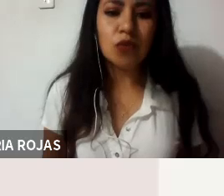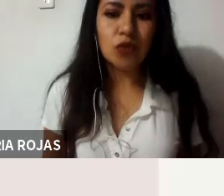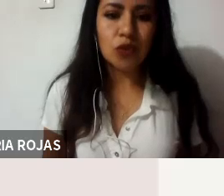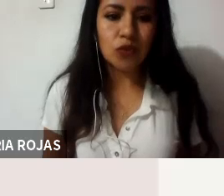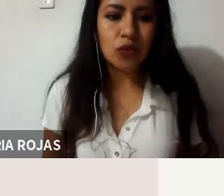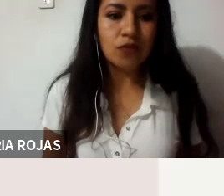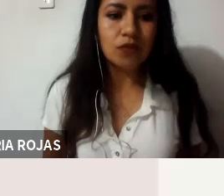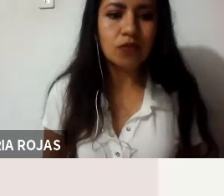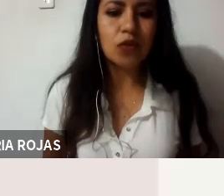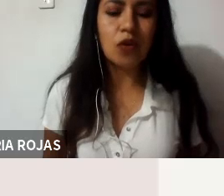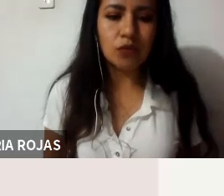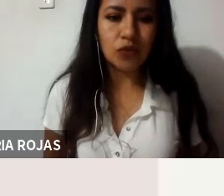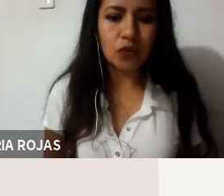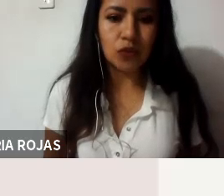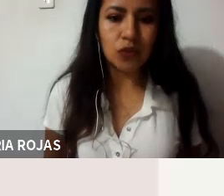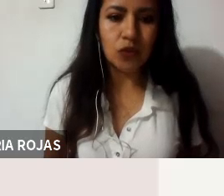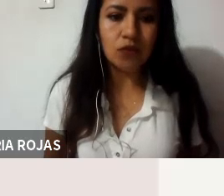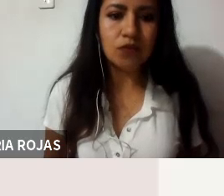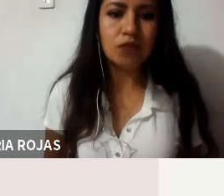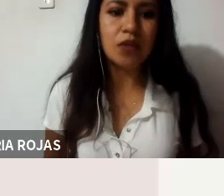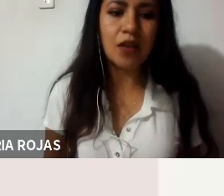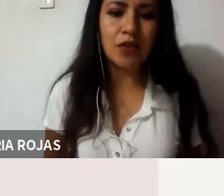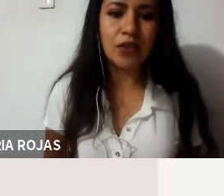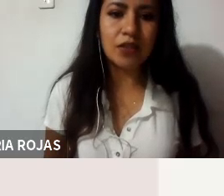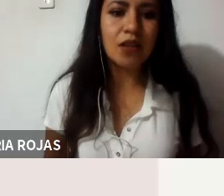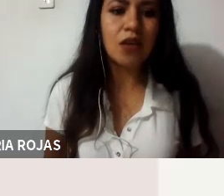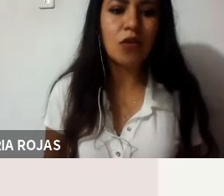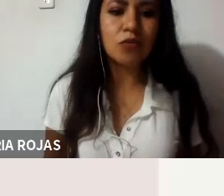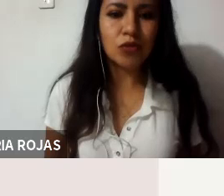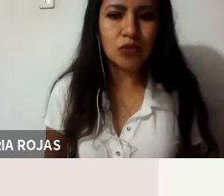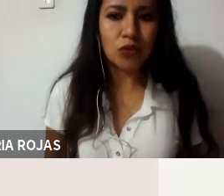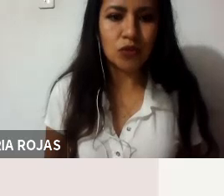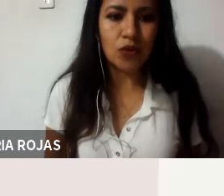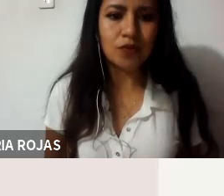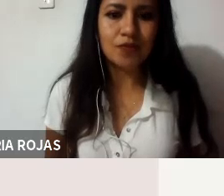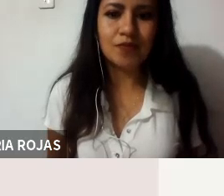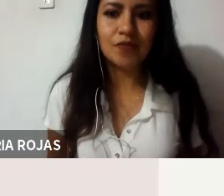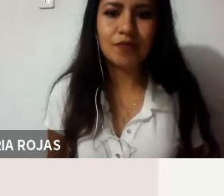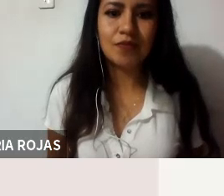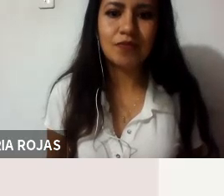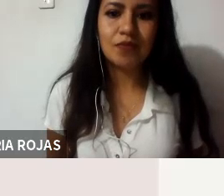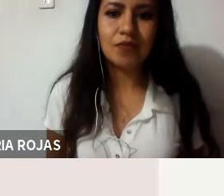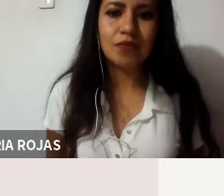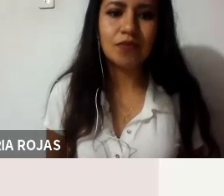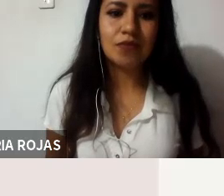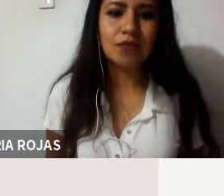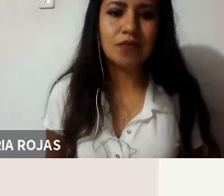Con mucho gusto. Con mucho gusto. Y la otra seña, con mucho gusto.